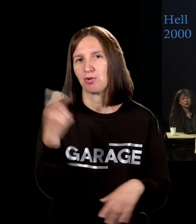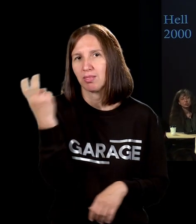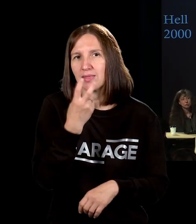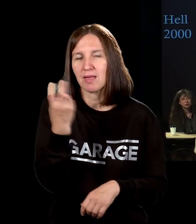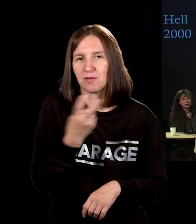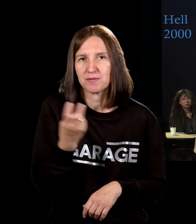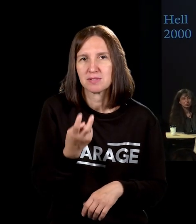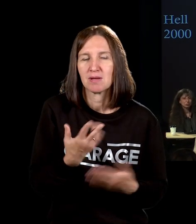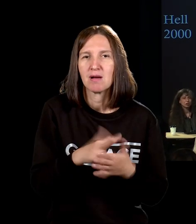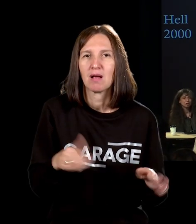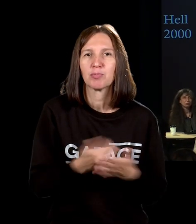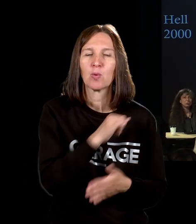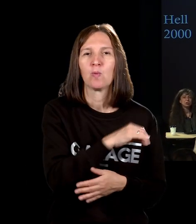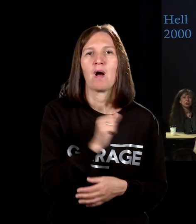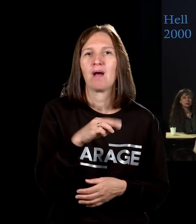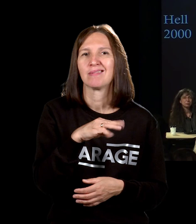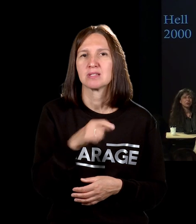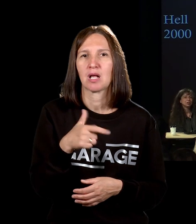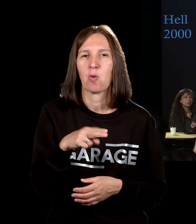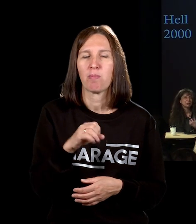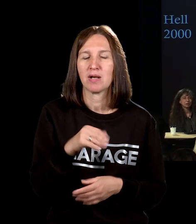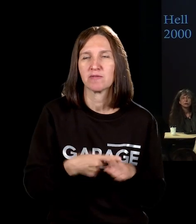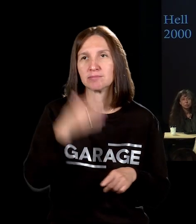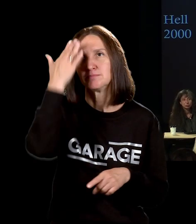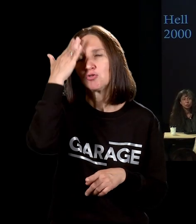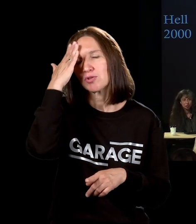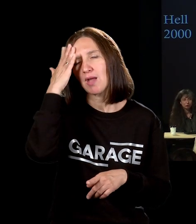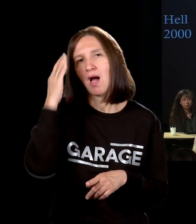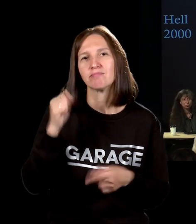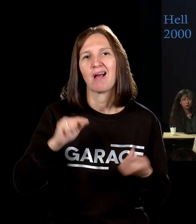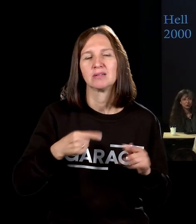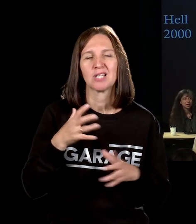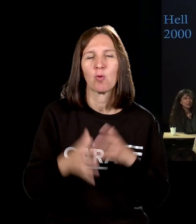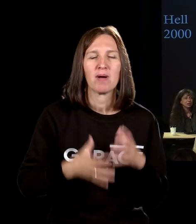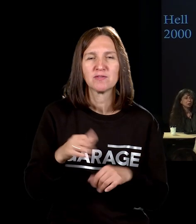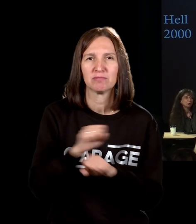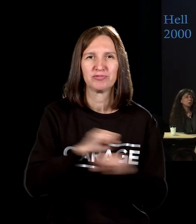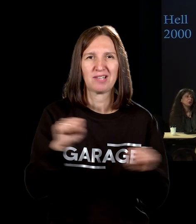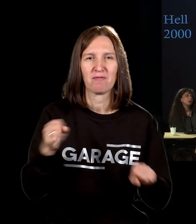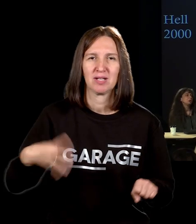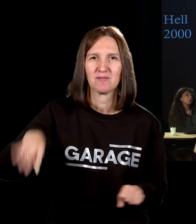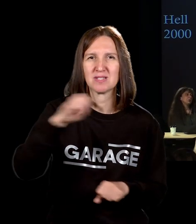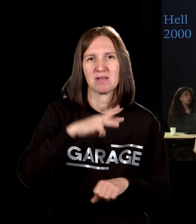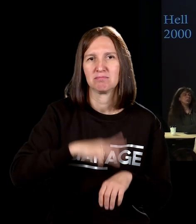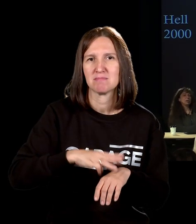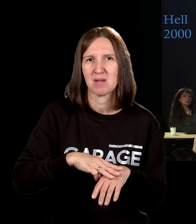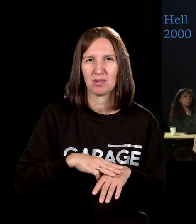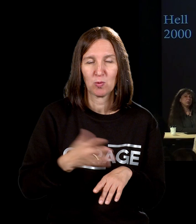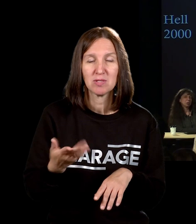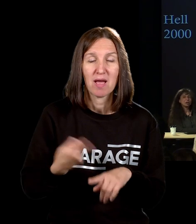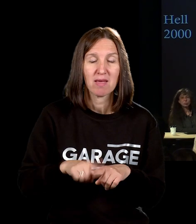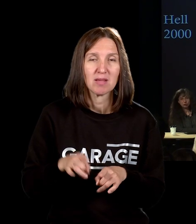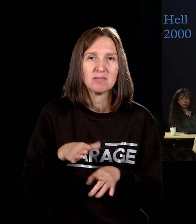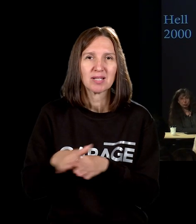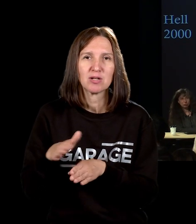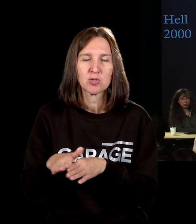как у антиглобалистов. И поэтому такая как бы мечта антиглобалистов взорвать все Макдональдсы в том числе. Это то, что реализуется в одной из